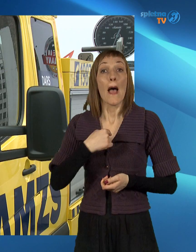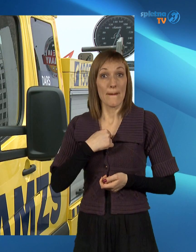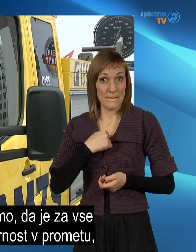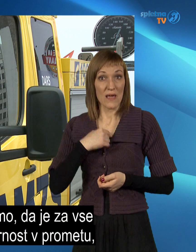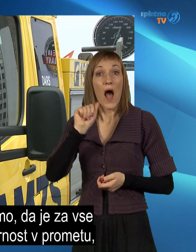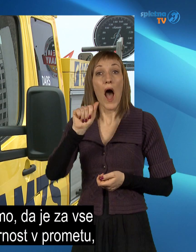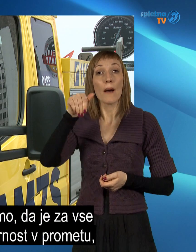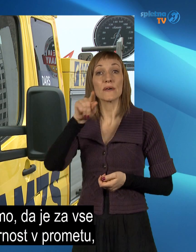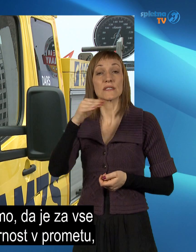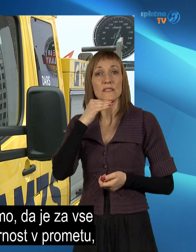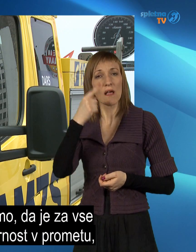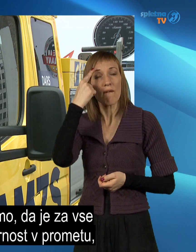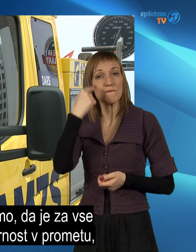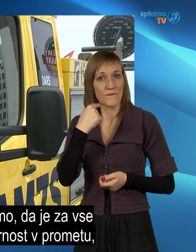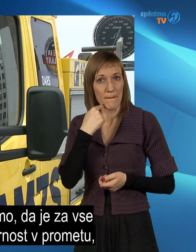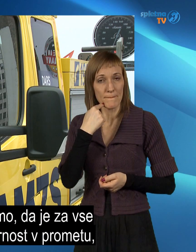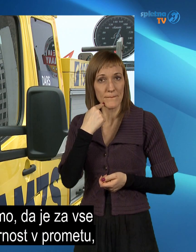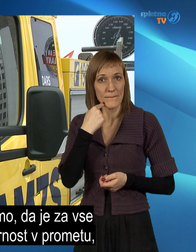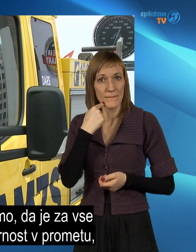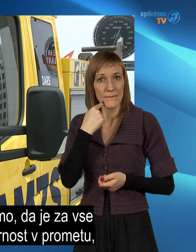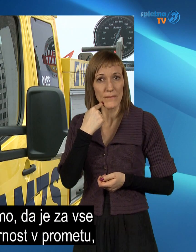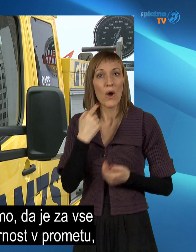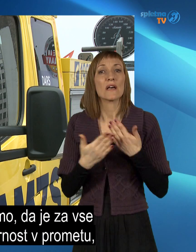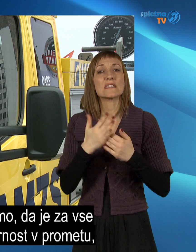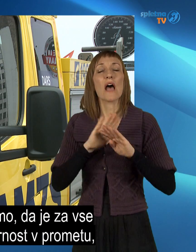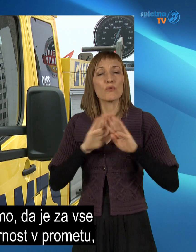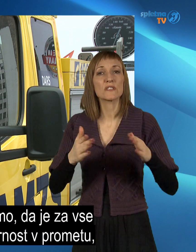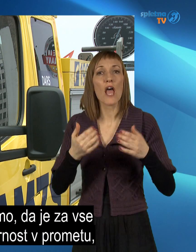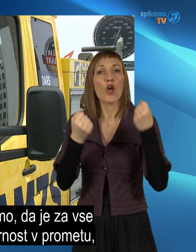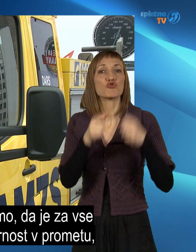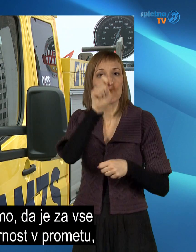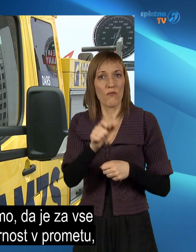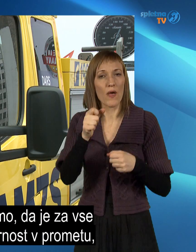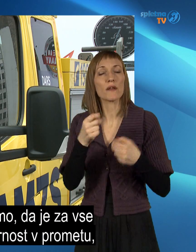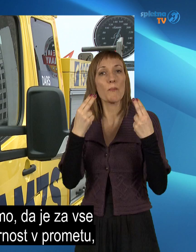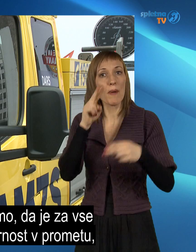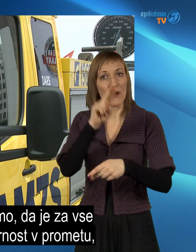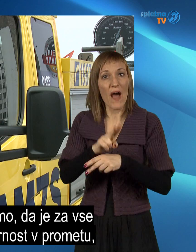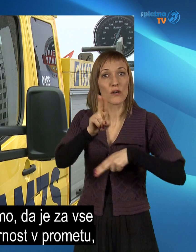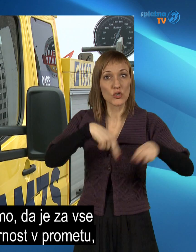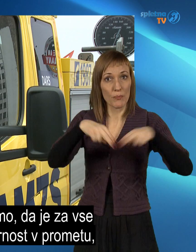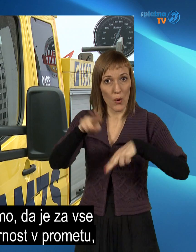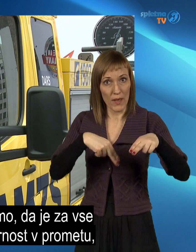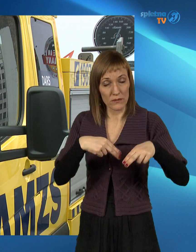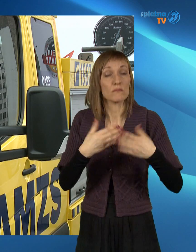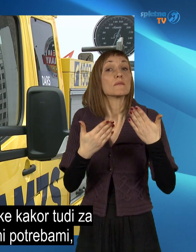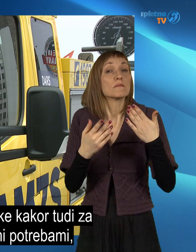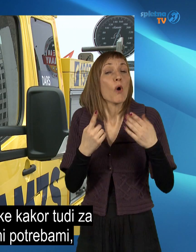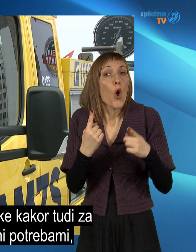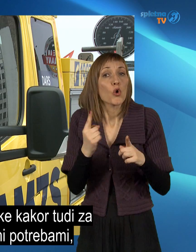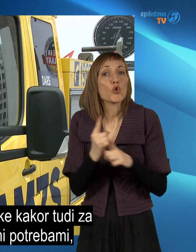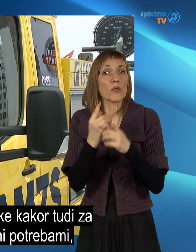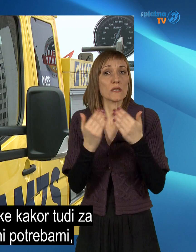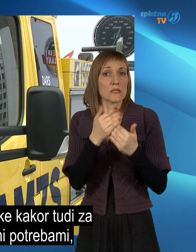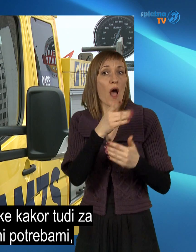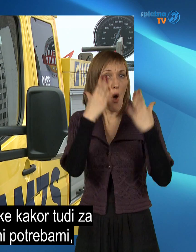V AMZS-ju se zavedamo, da je za vse voznike pomembna varnost v prometu, tako